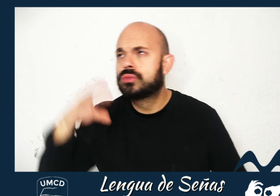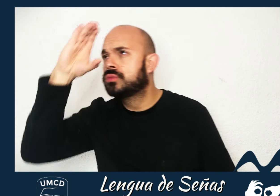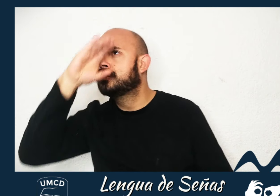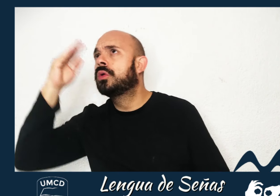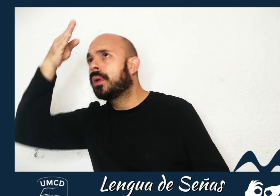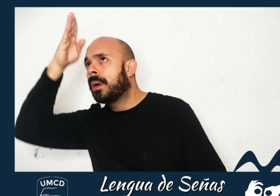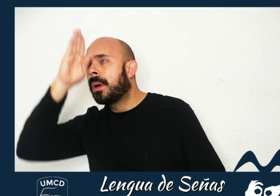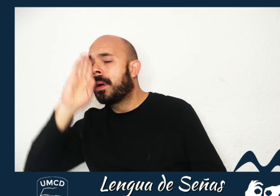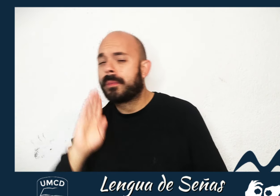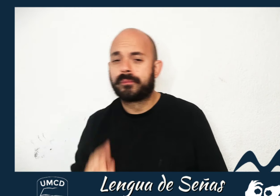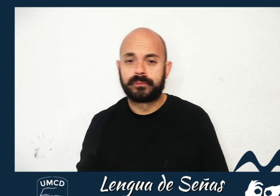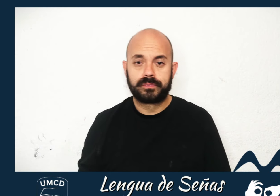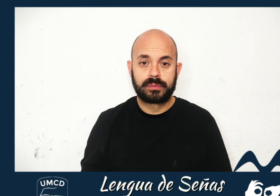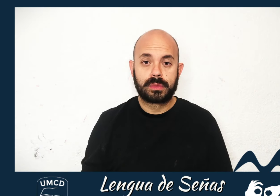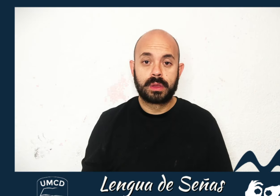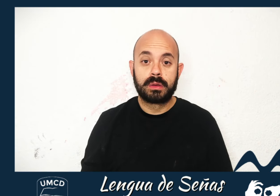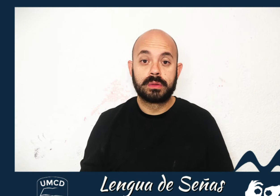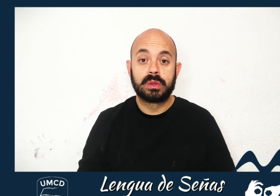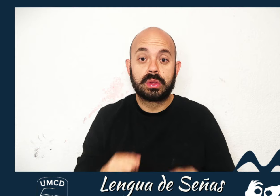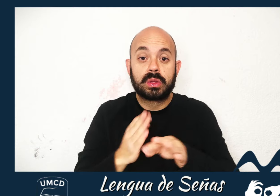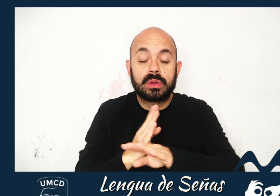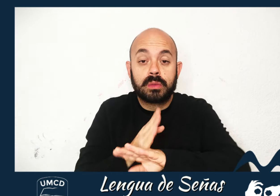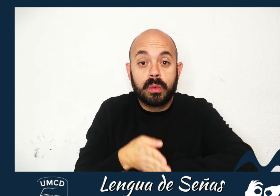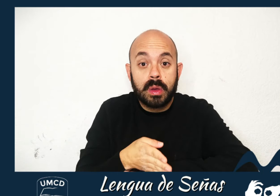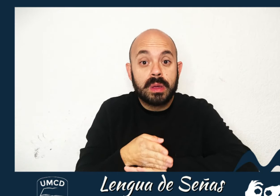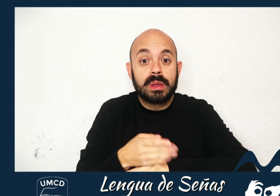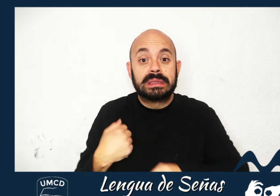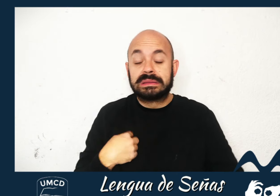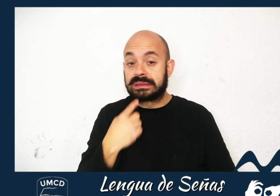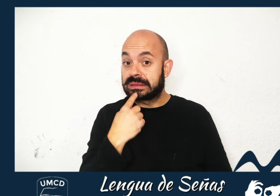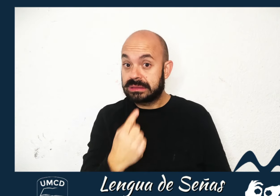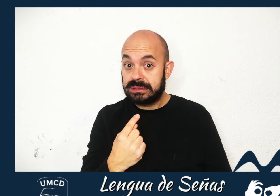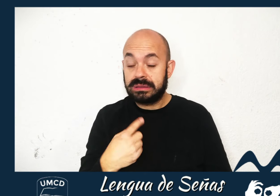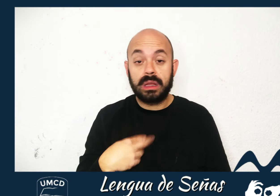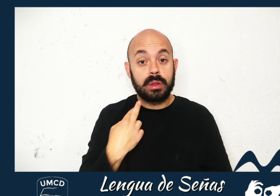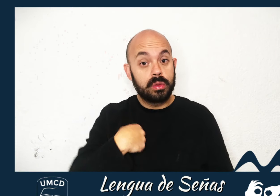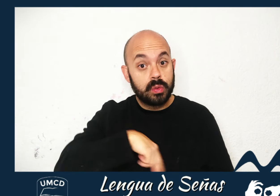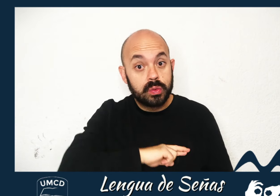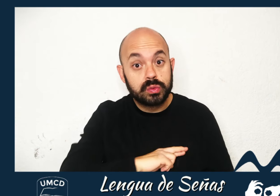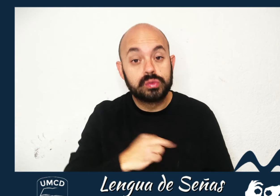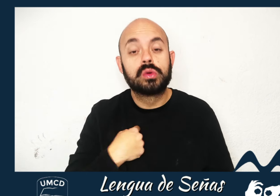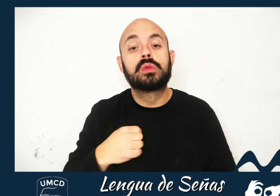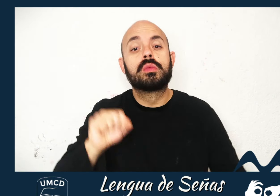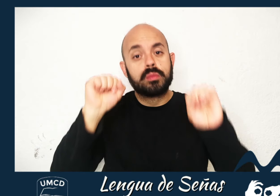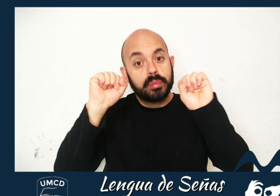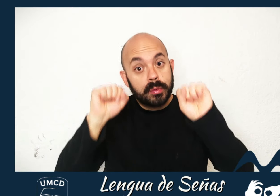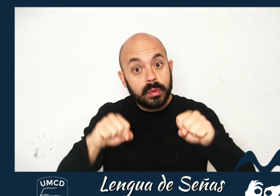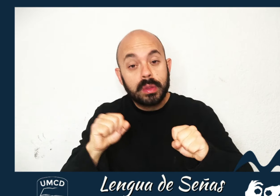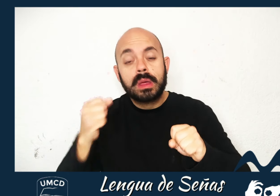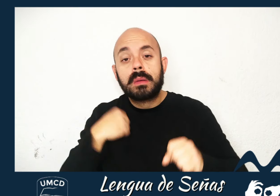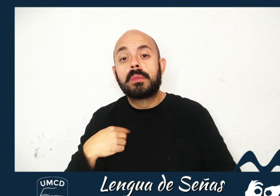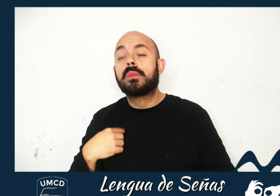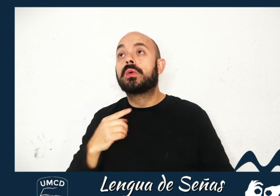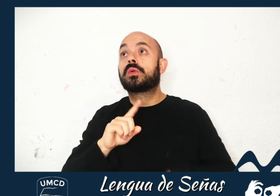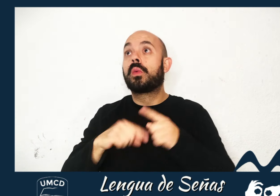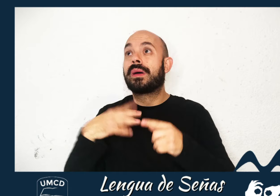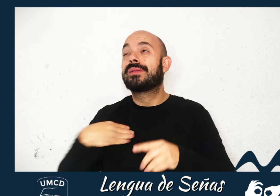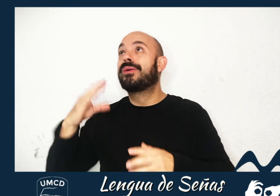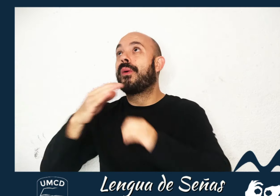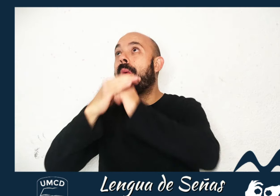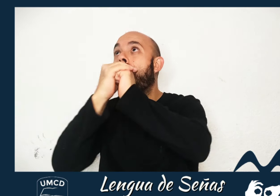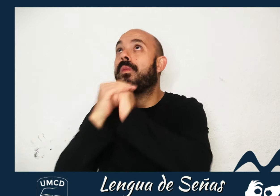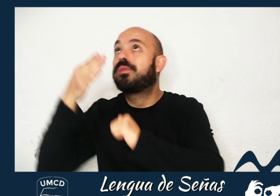Él, los que Él estableció. En ese instante nos dice que nosotros podemos encontrar la gracia